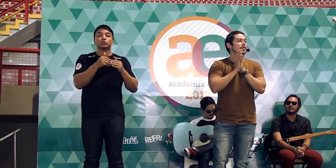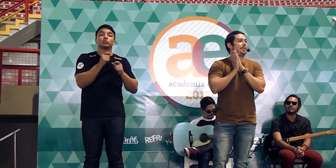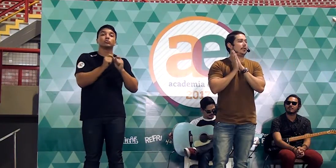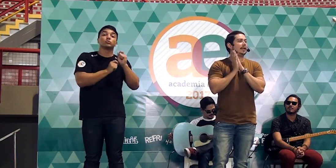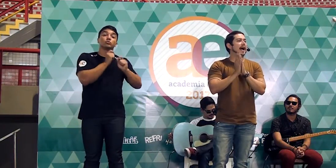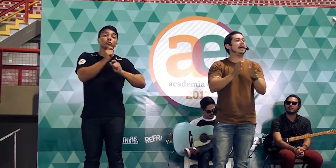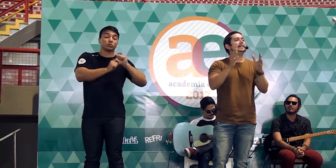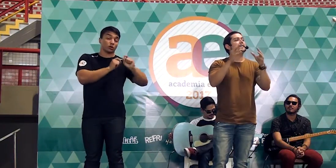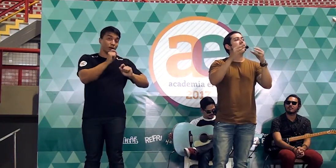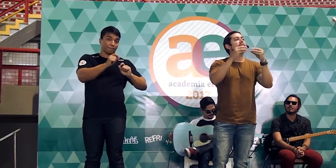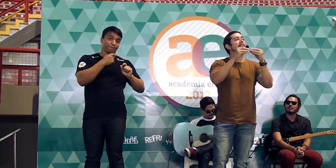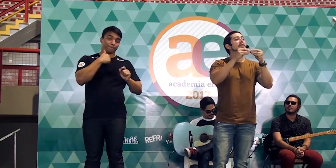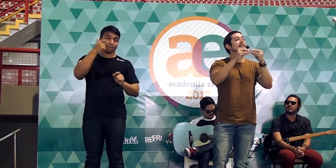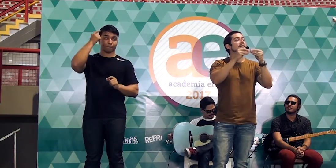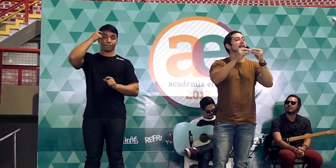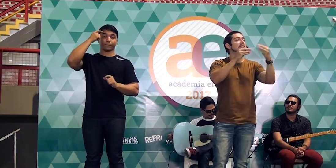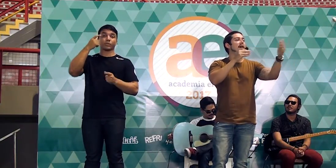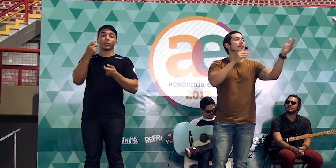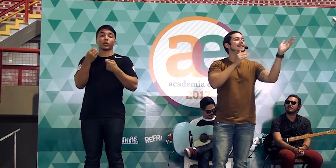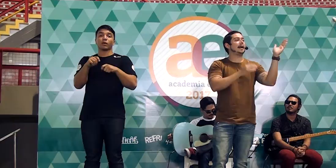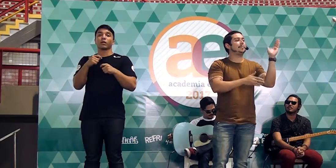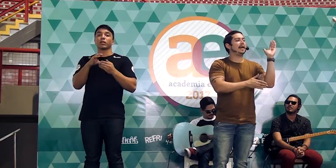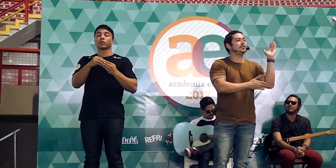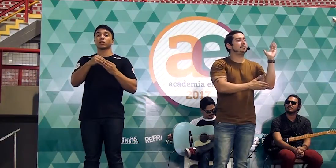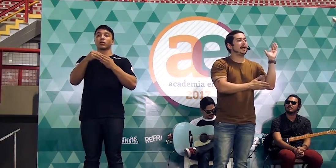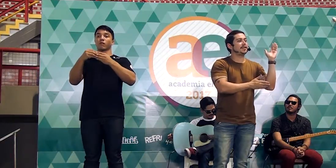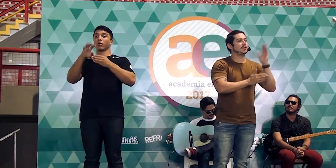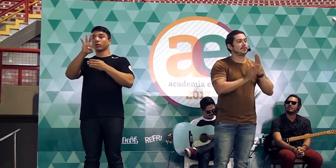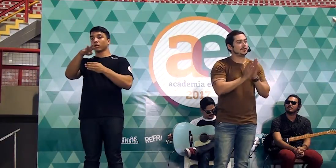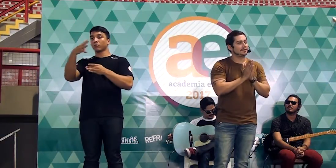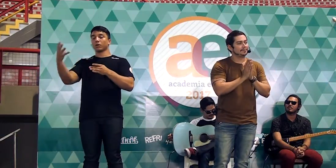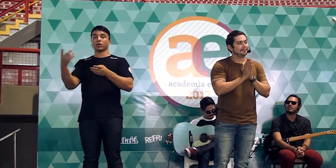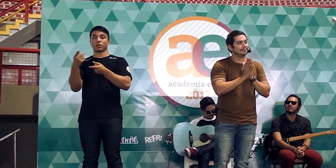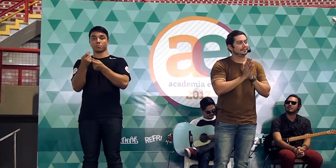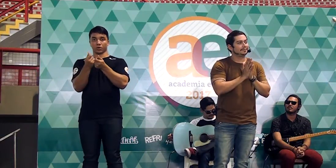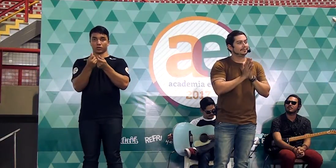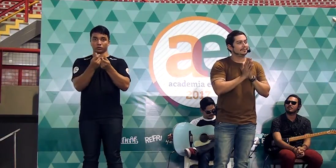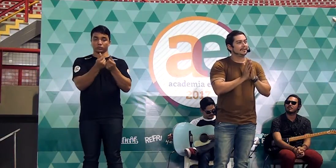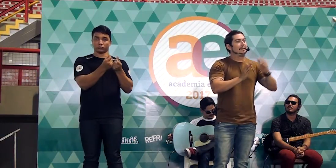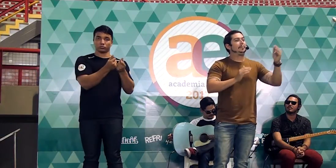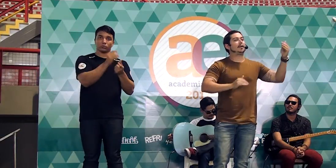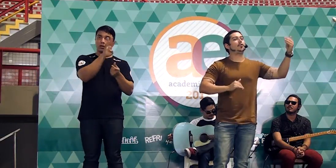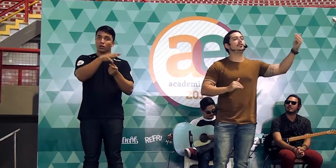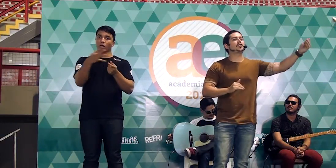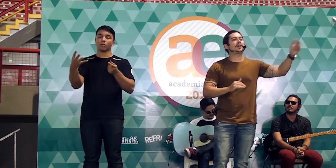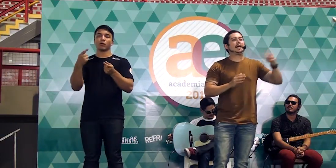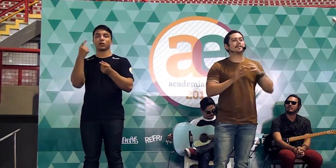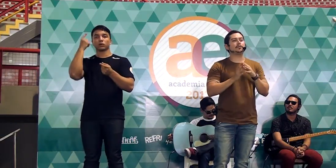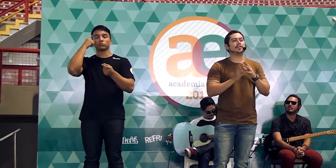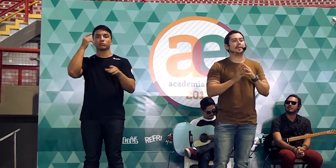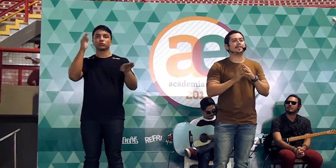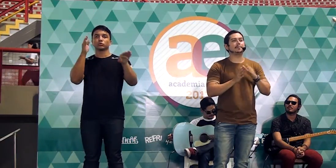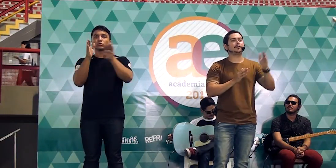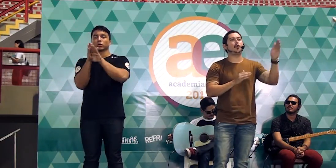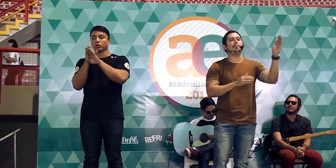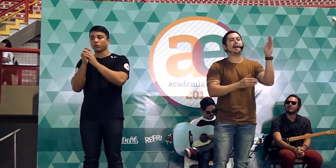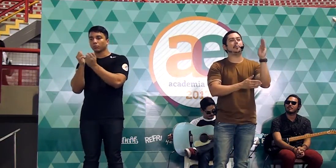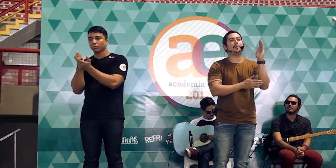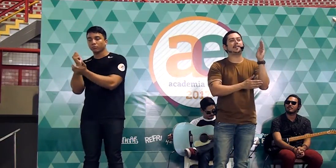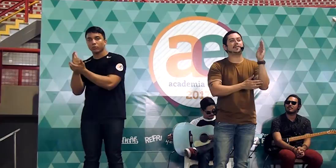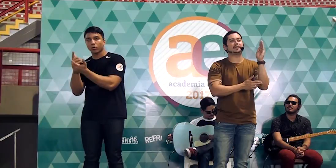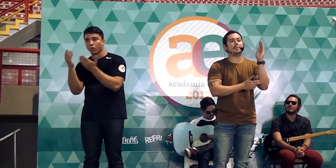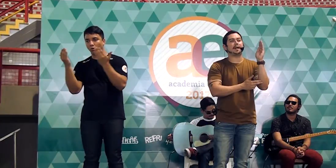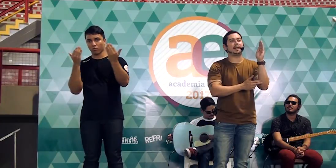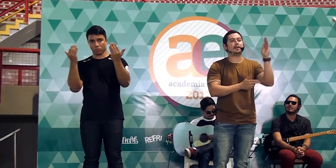das coisas para o lar, devessem levar uma tabela de preços para quando chegassem no estabelecimento,